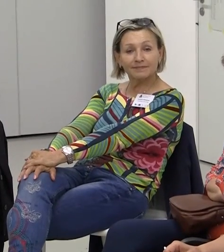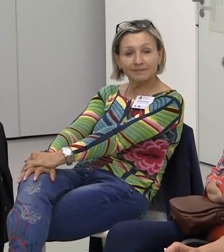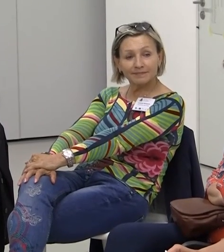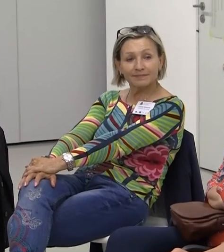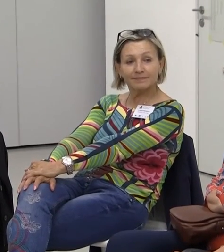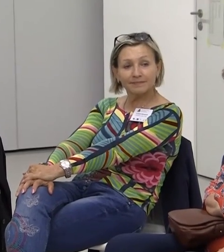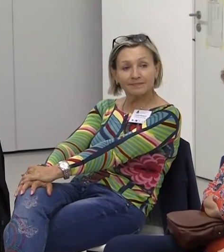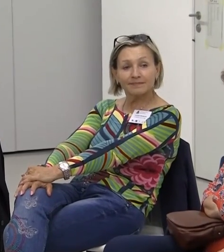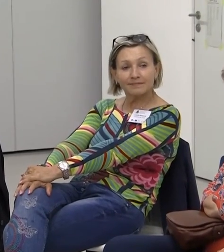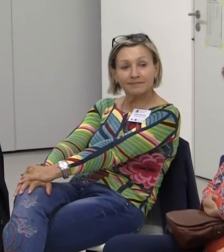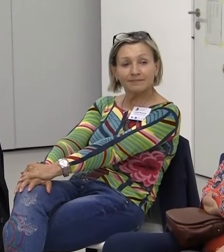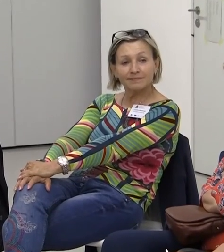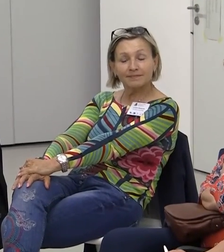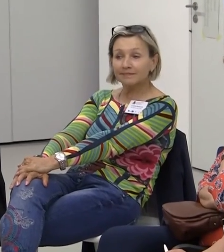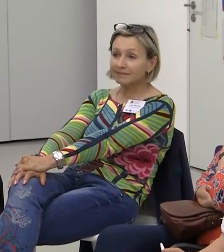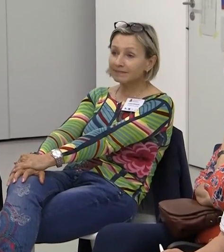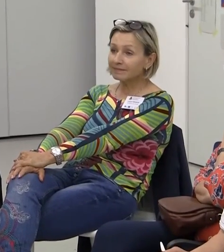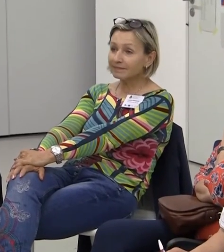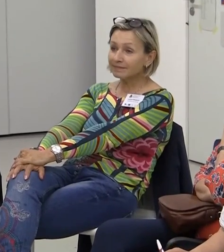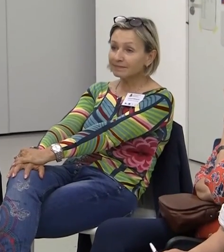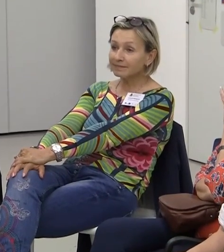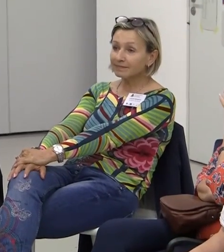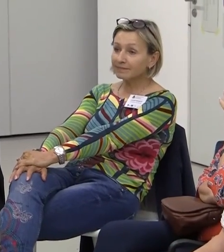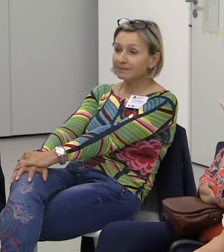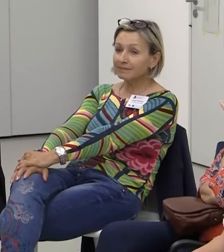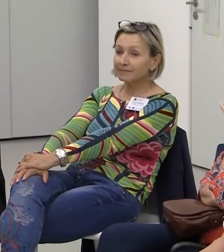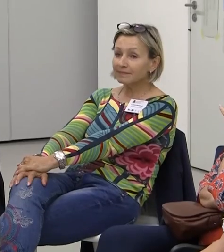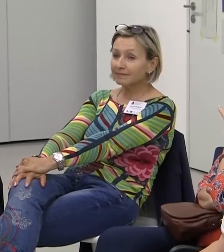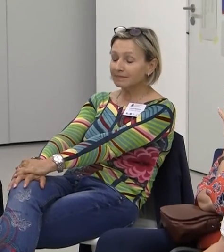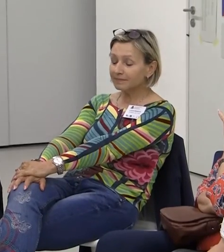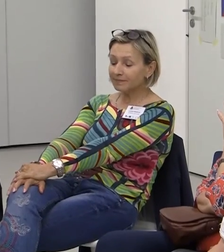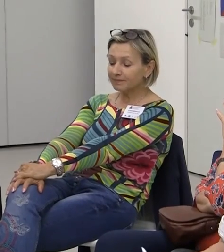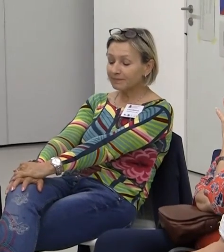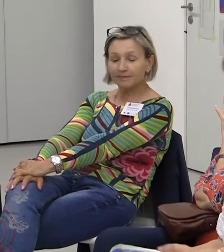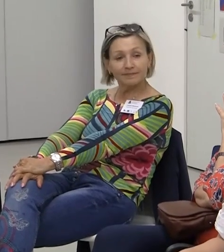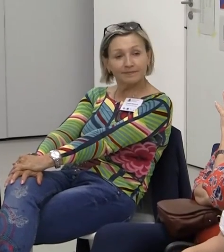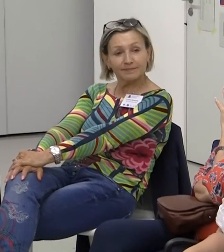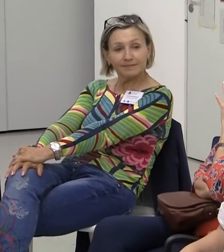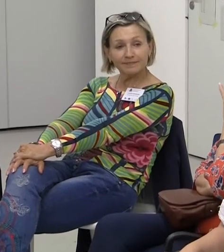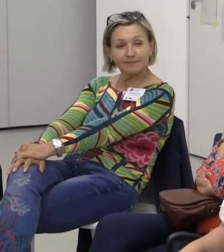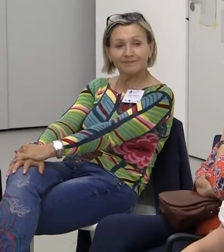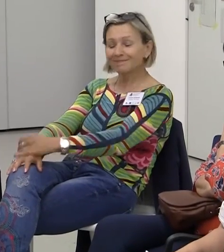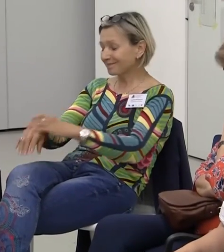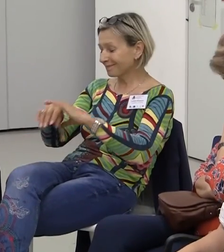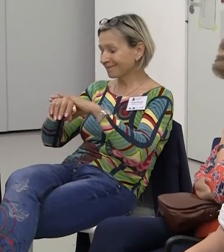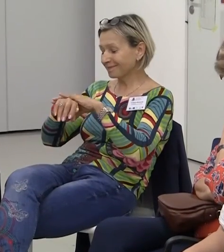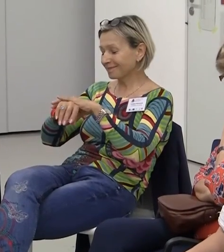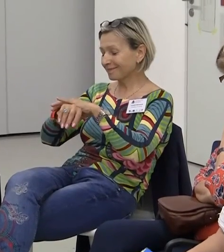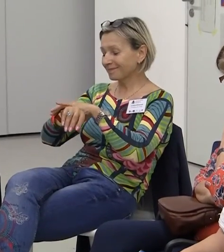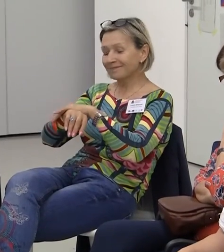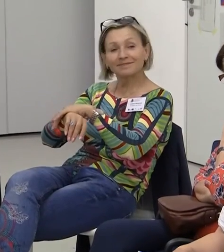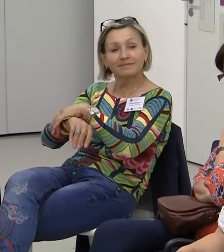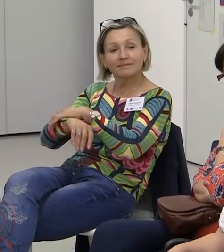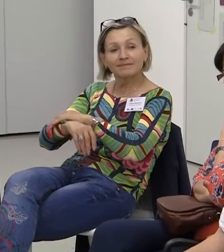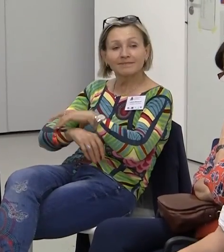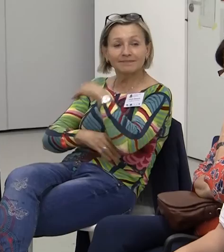To mě jako dost mrzí, protože teď už zase jako tu sílu mám, jo, ale když jsem se měla,